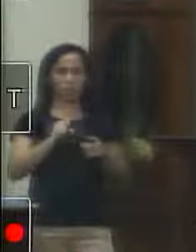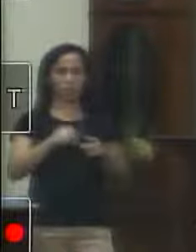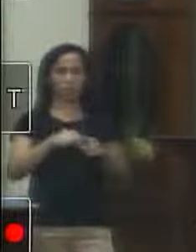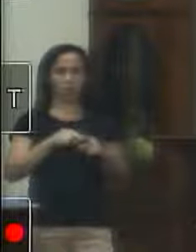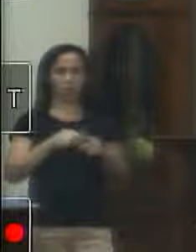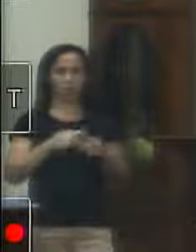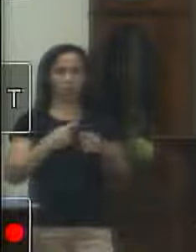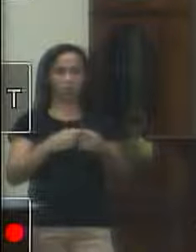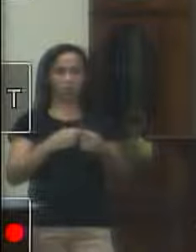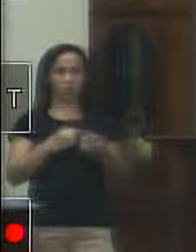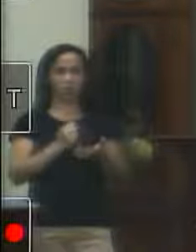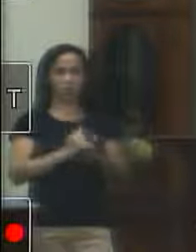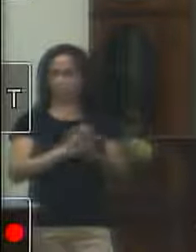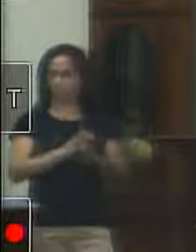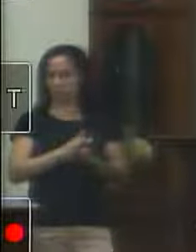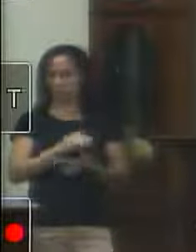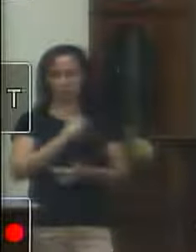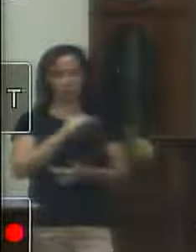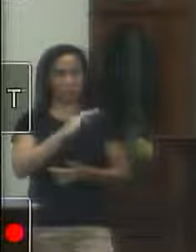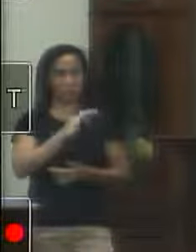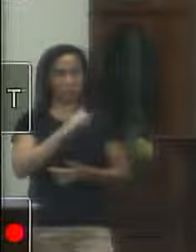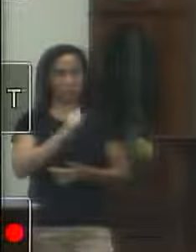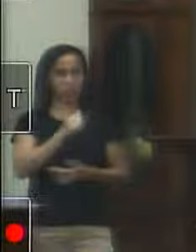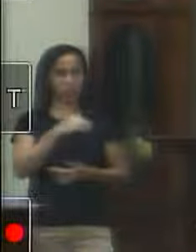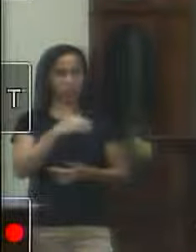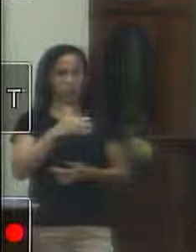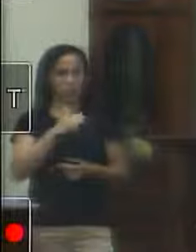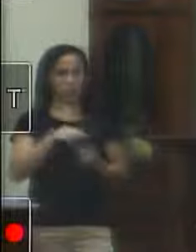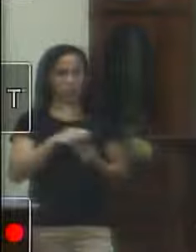pela infração de uso de